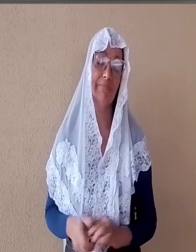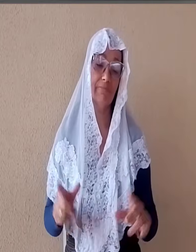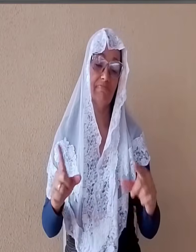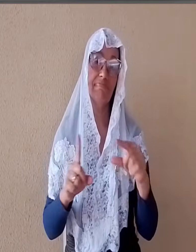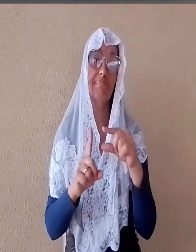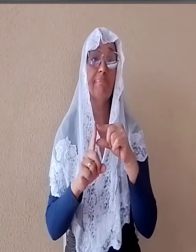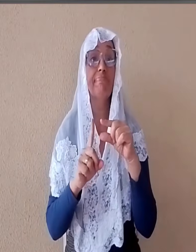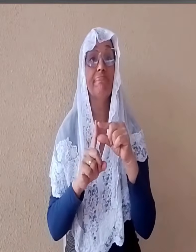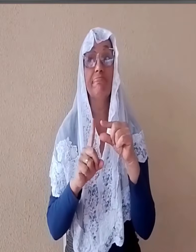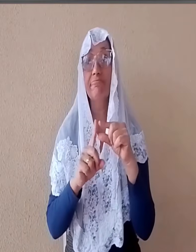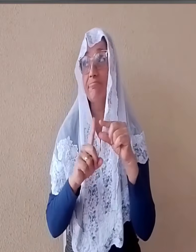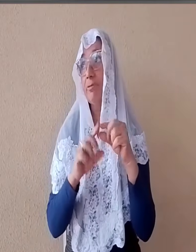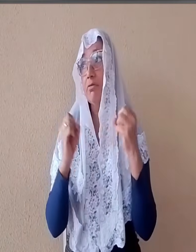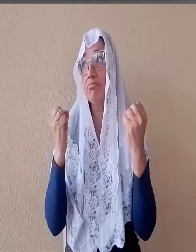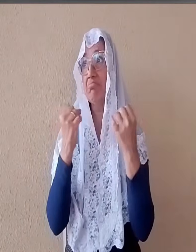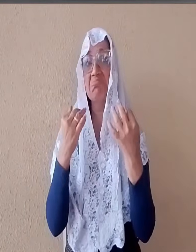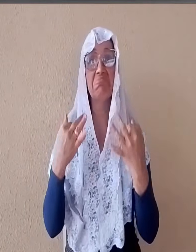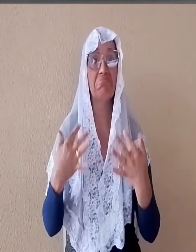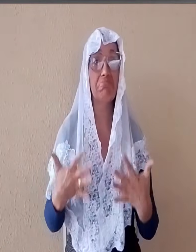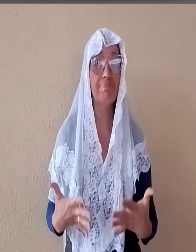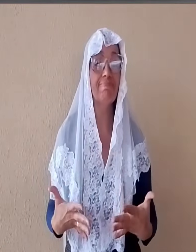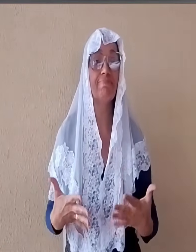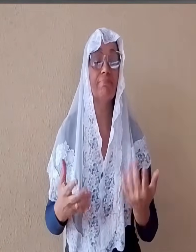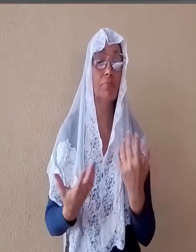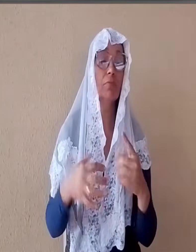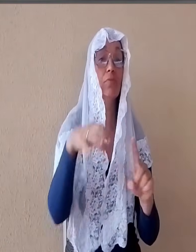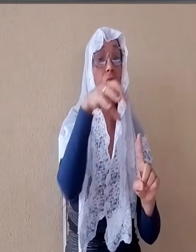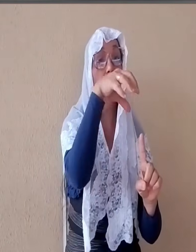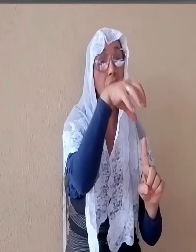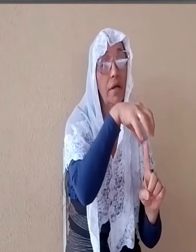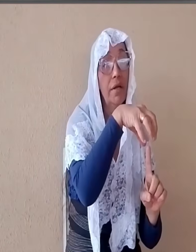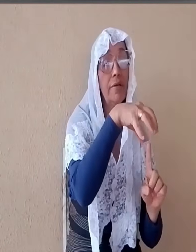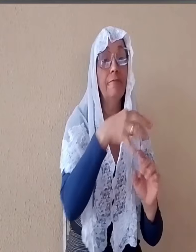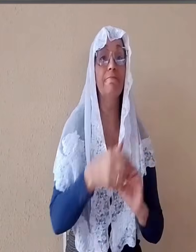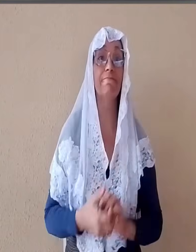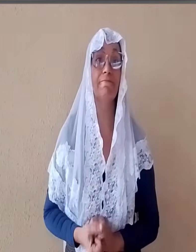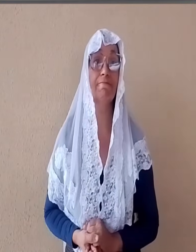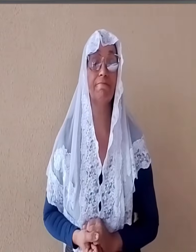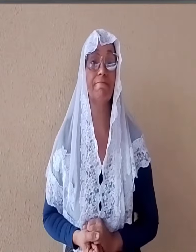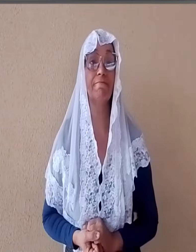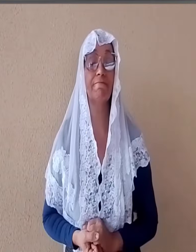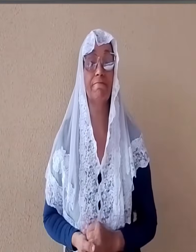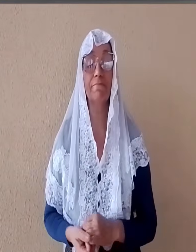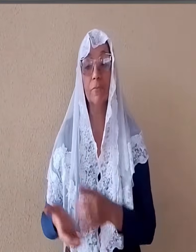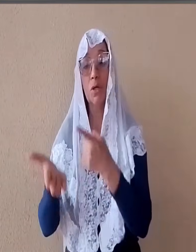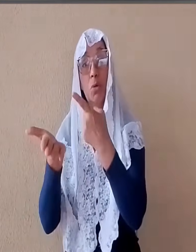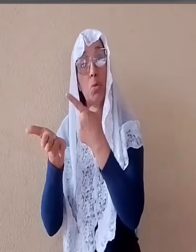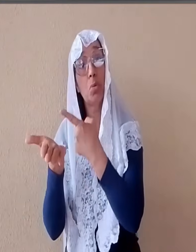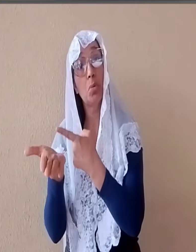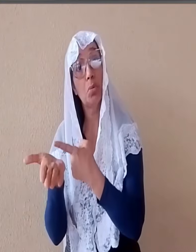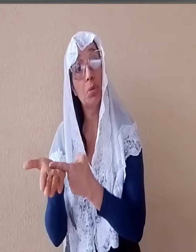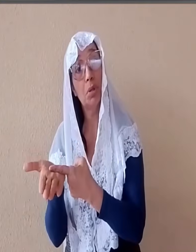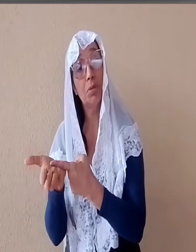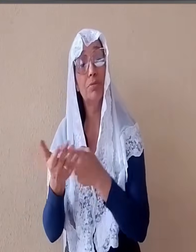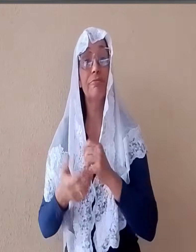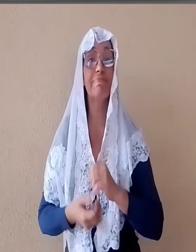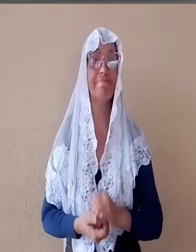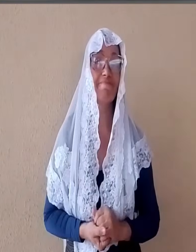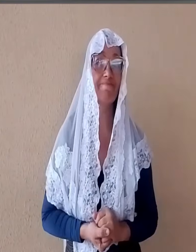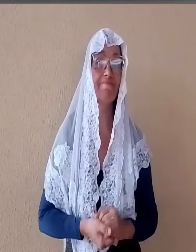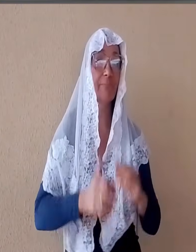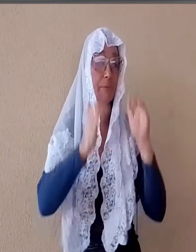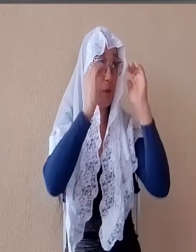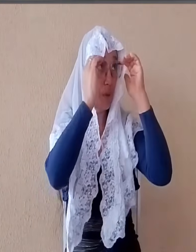de conserto, e é uma palavra que fala de obediência. Glória ao nome do Senhor.